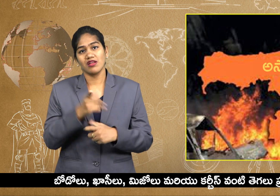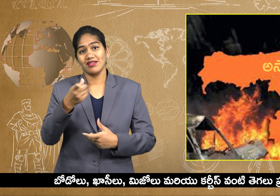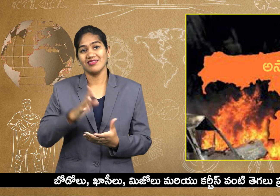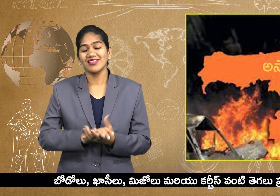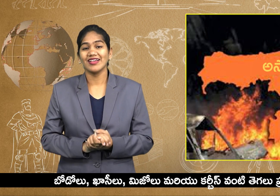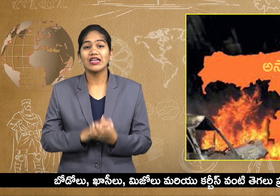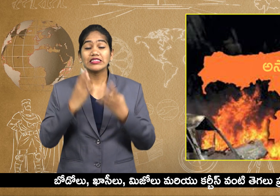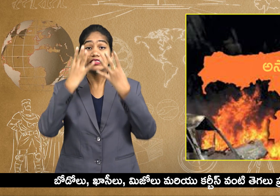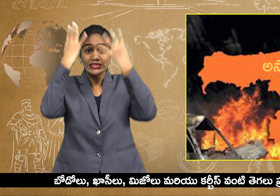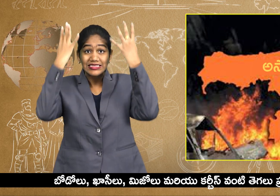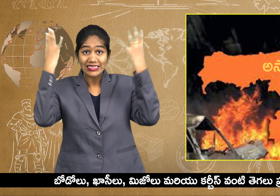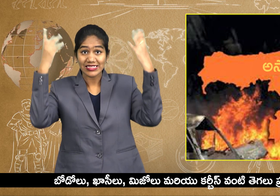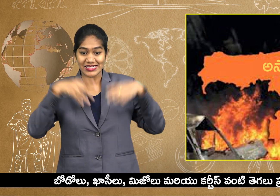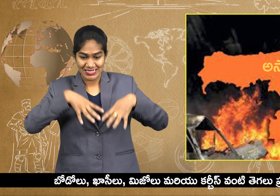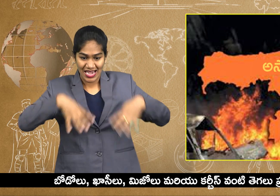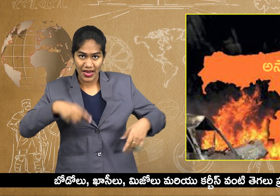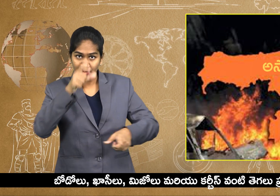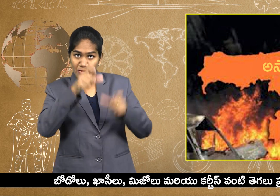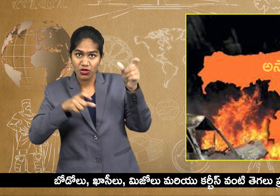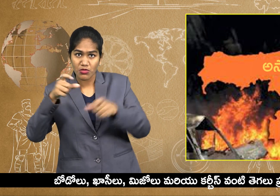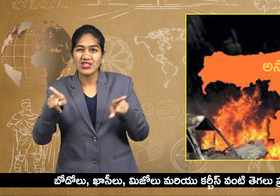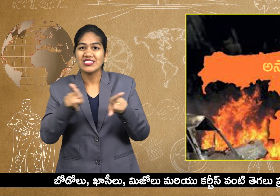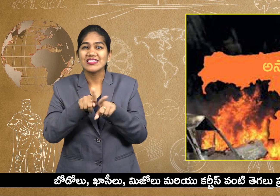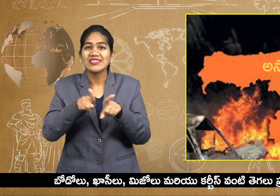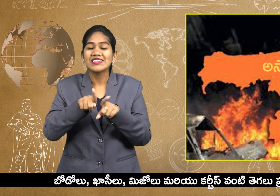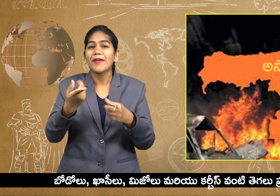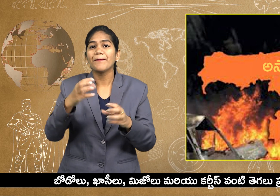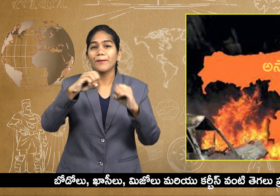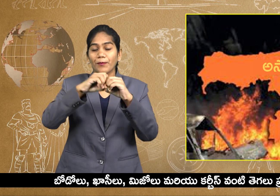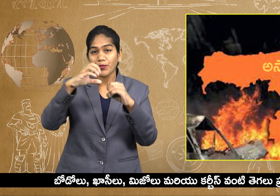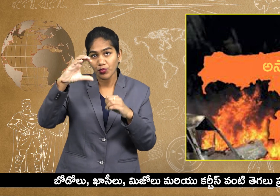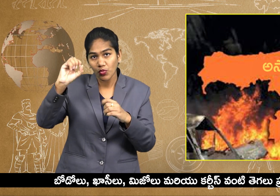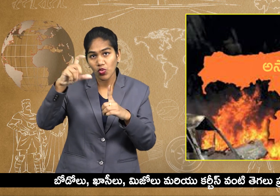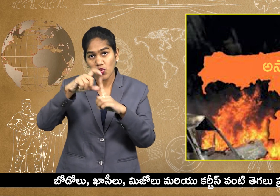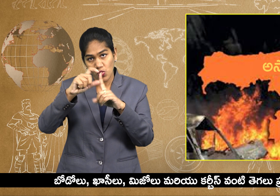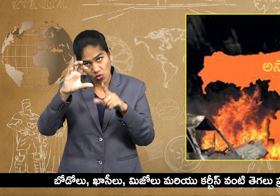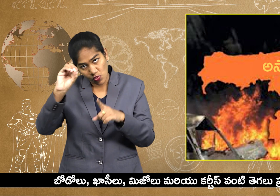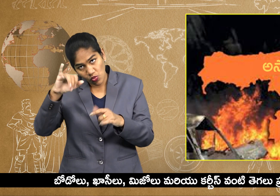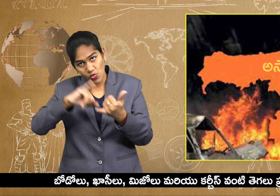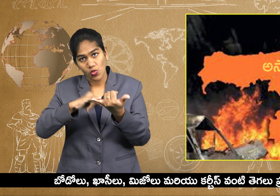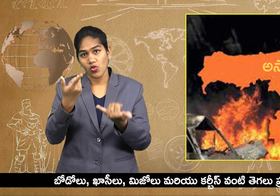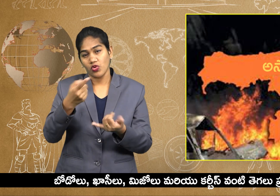బోడోలు, కాశీలు, మిజోలు మరియు కర్బీస్ వంటి తెగలు ప్రమాదంలో పడ్డాయి.